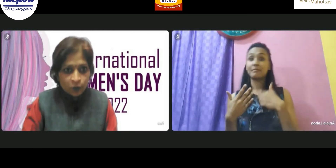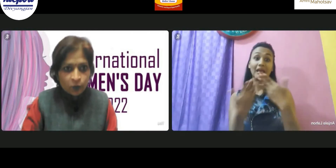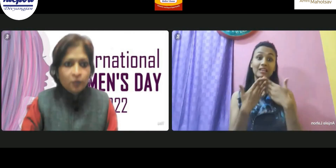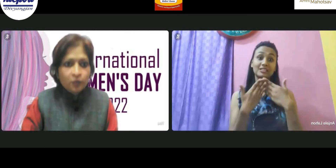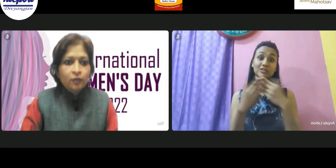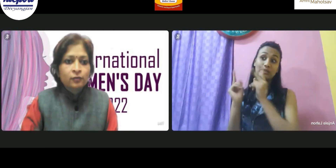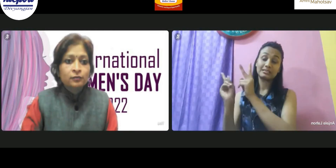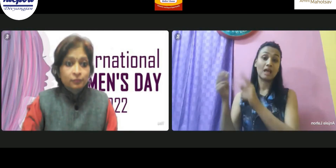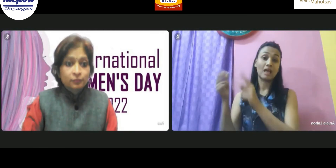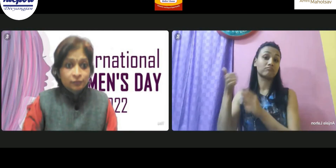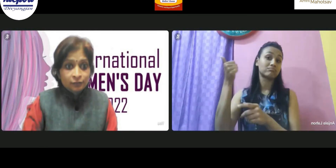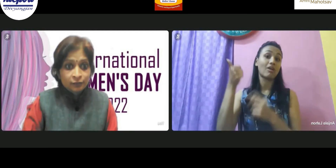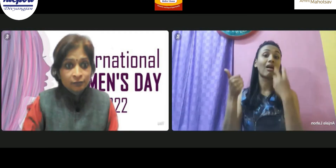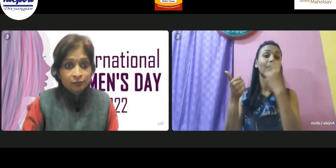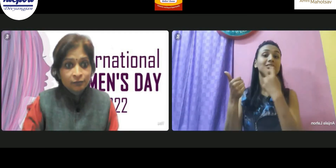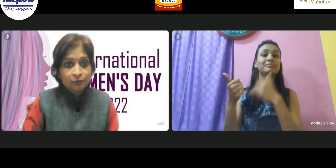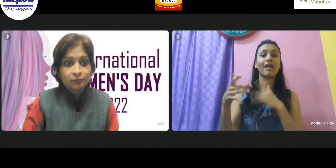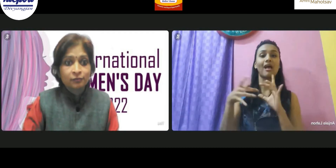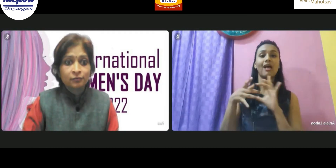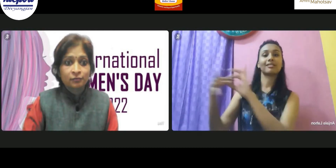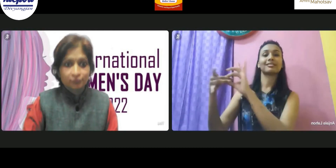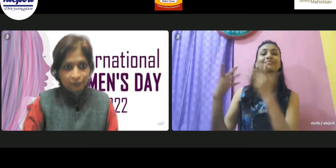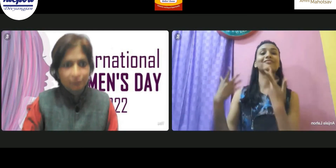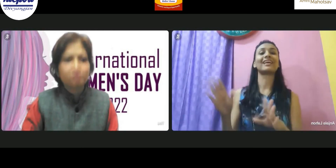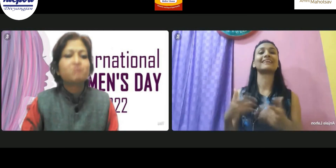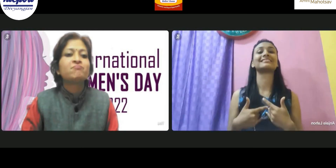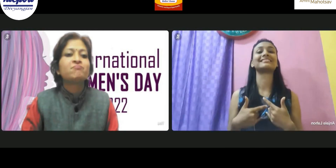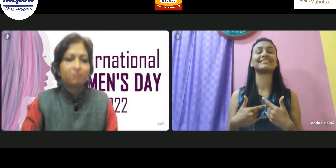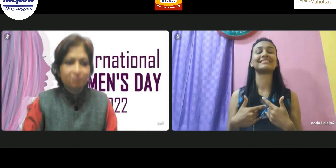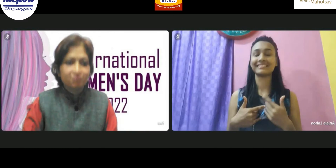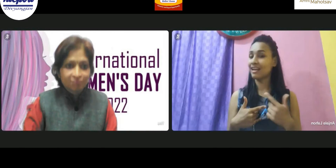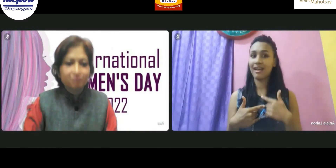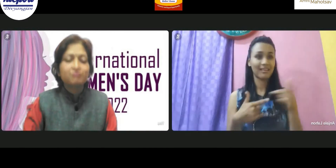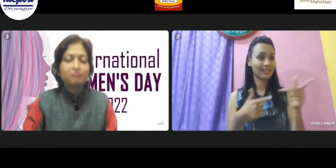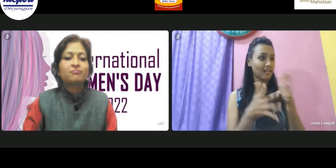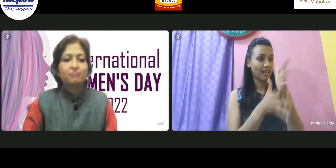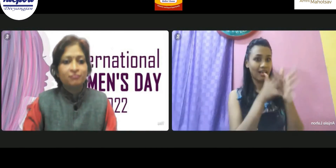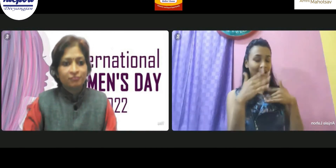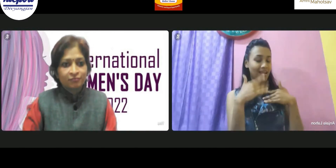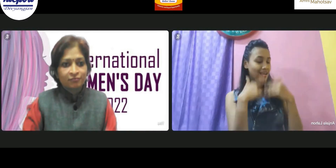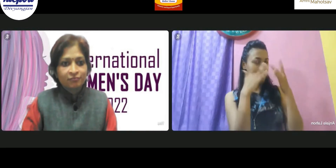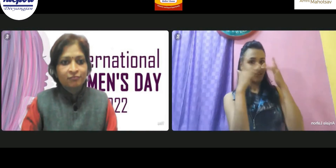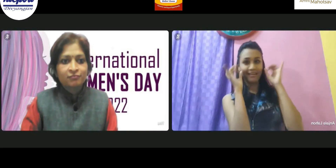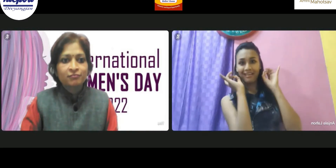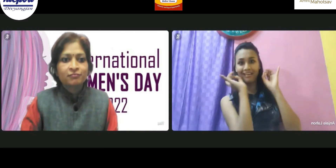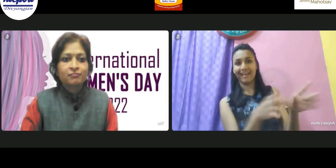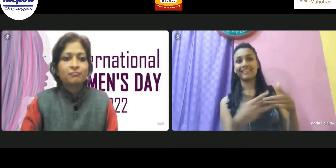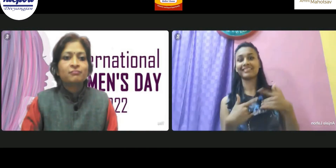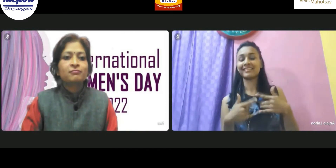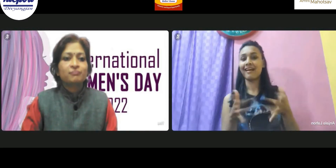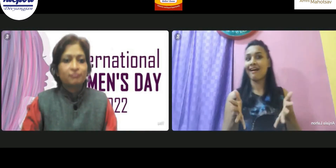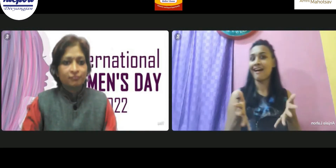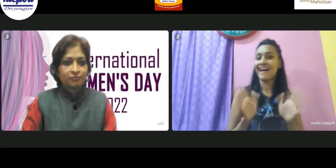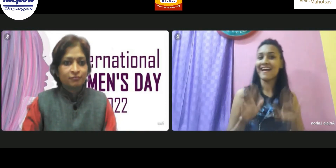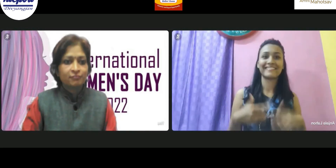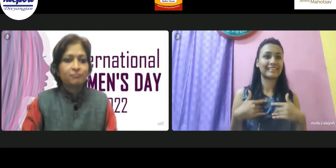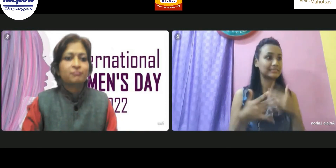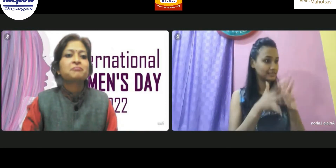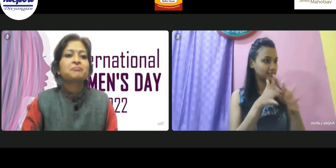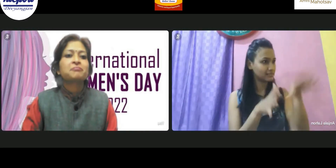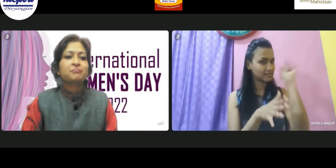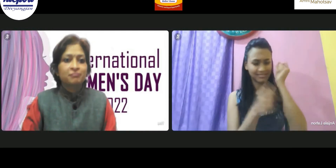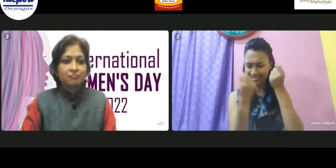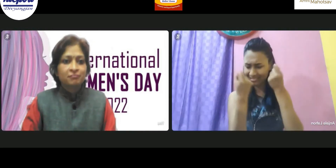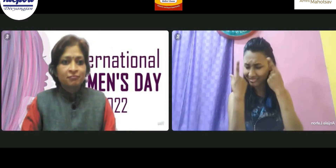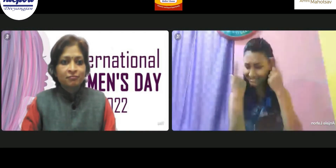लगा। मुझे क्योंकि स्कूल की आदत थी लिप रीड की, मुझे लग रहा था कि साइन लैंग्वेज तो मैं कैसे कर पाऊंगी, बहुत